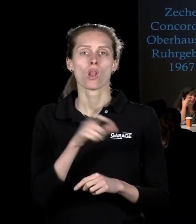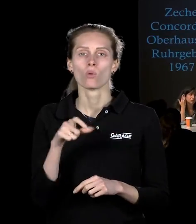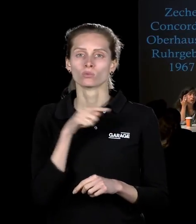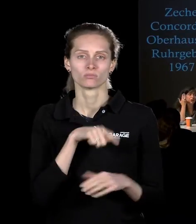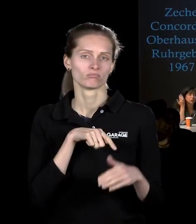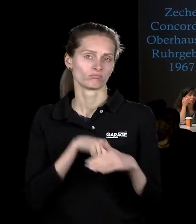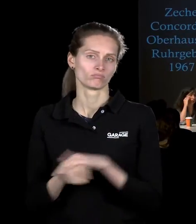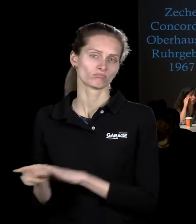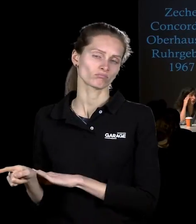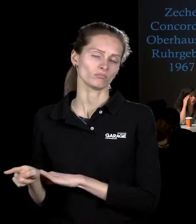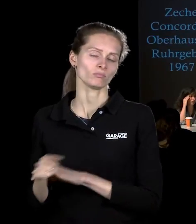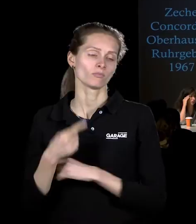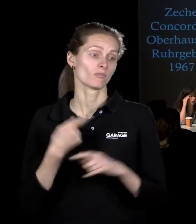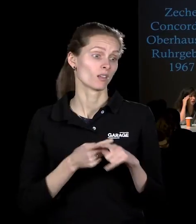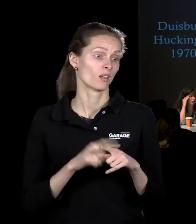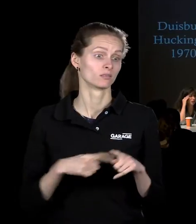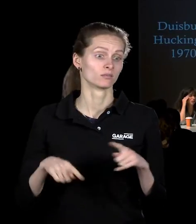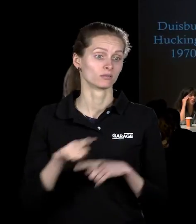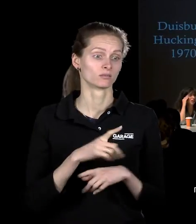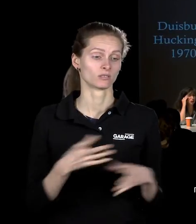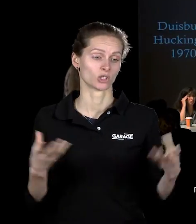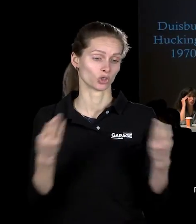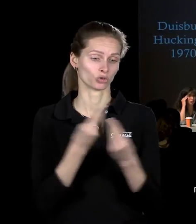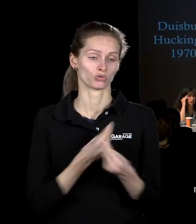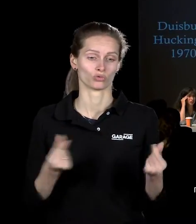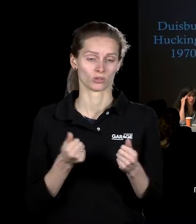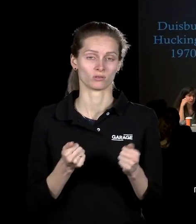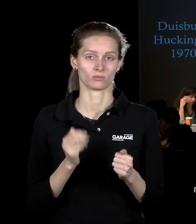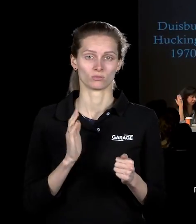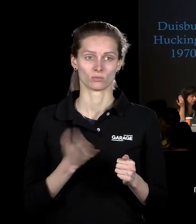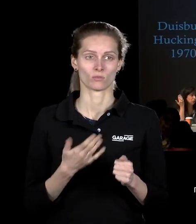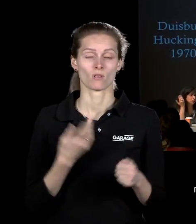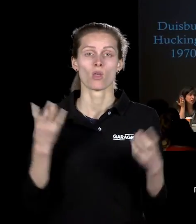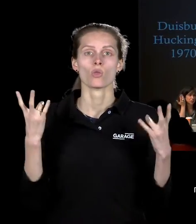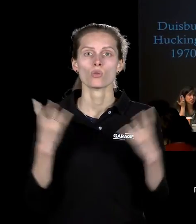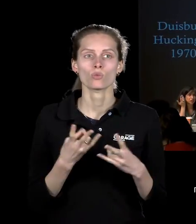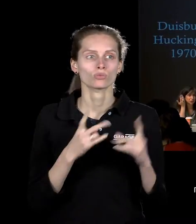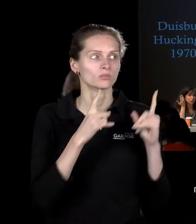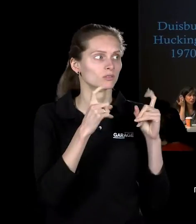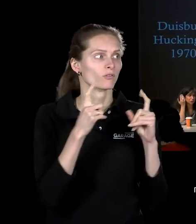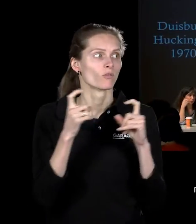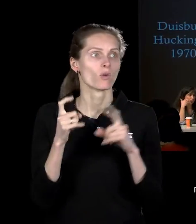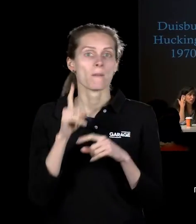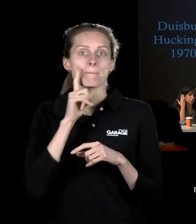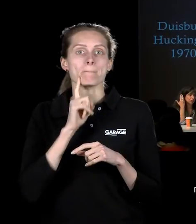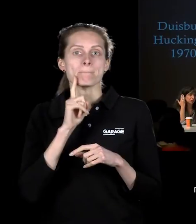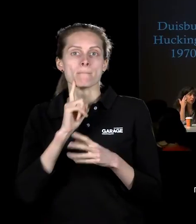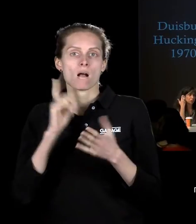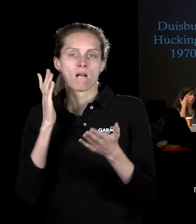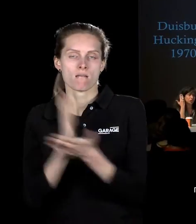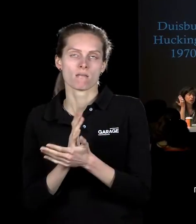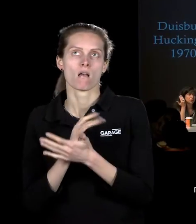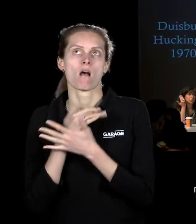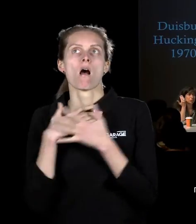абсолютно обречено на исчезновение, и что поэтому надо документировать, пока оно еще есть, что это огромные